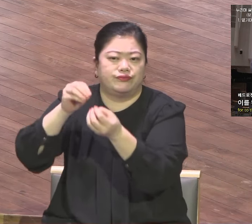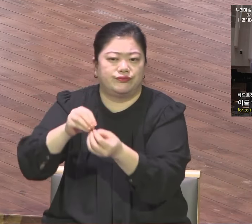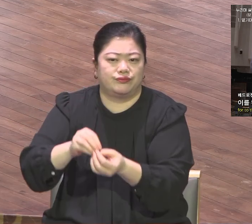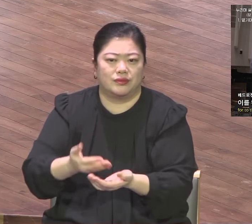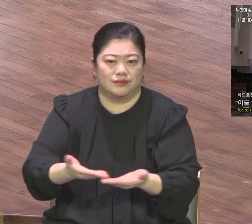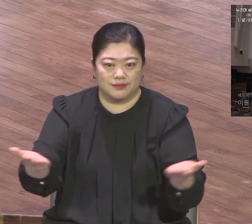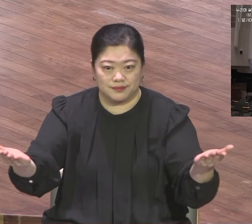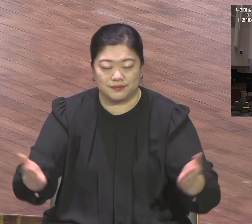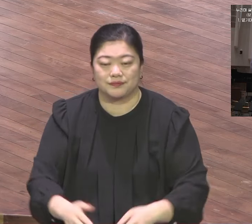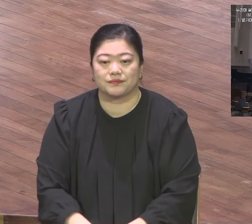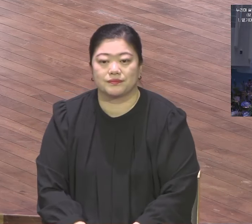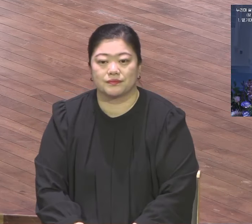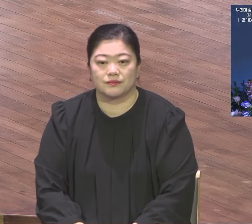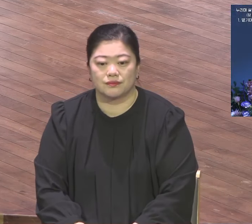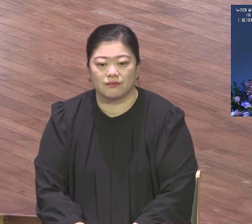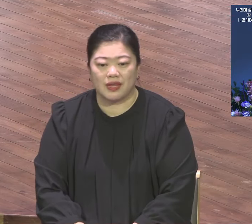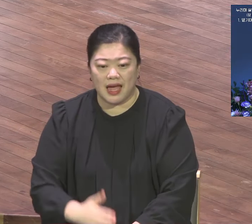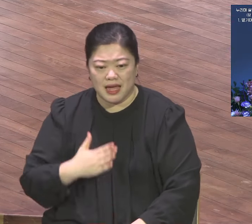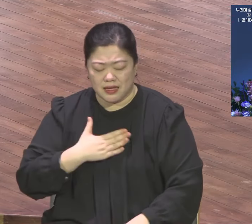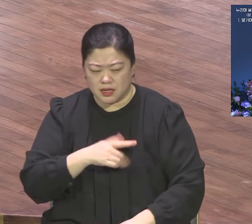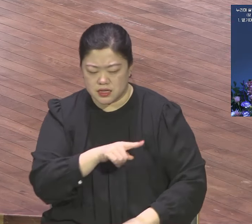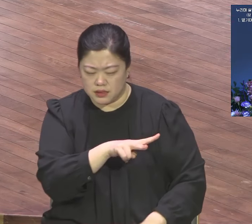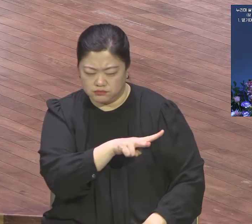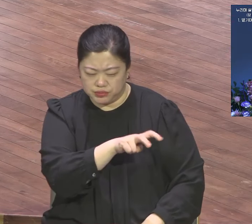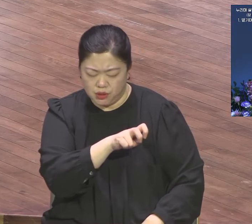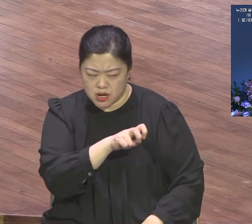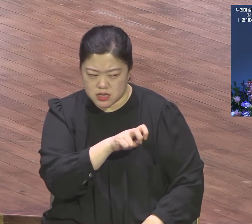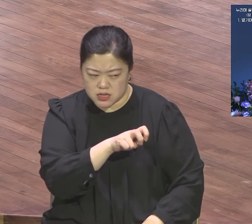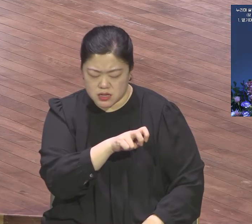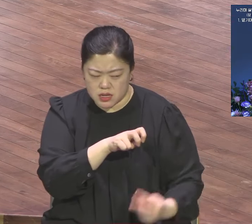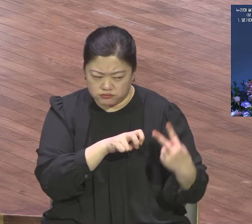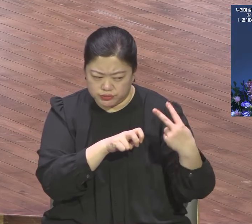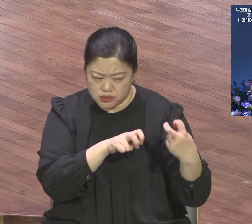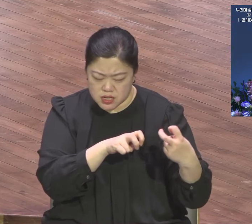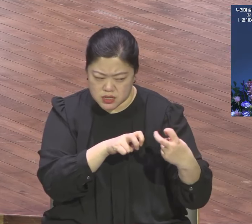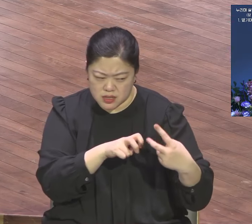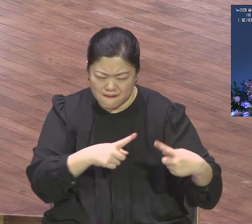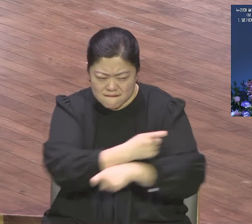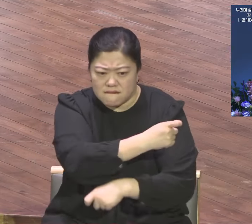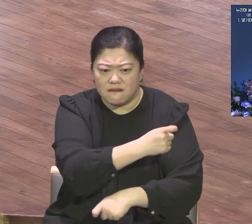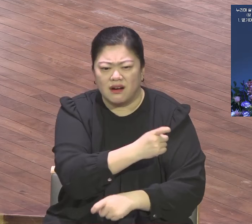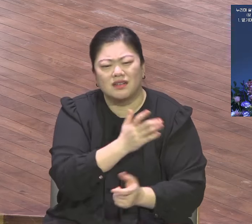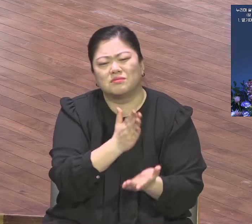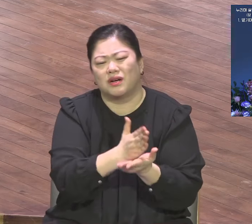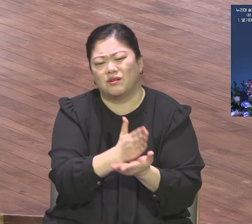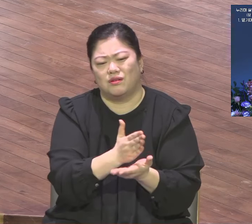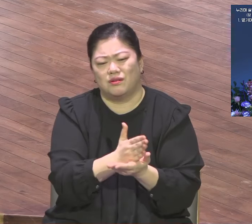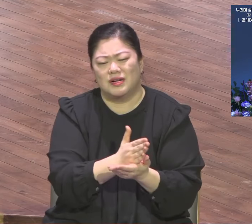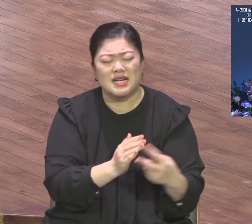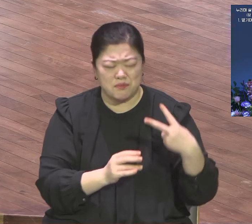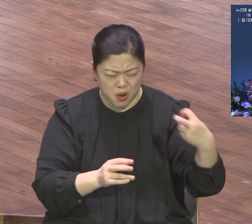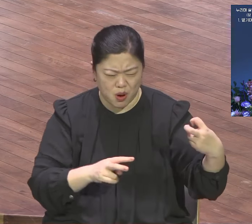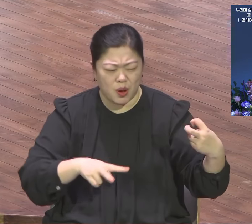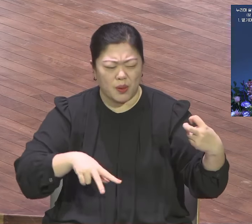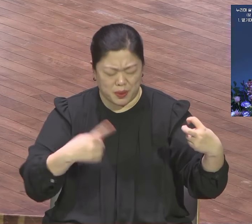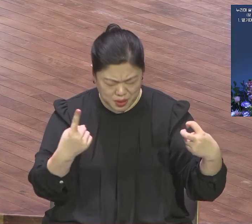하심이라. 악을 악으로 갚으면 그게 무슨 구약의 율법이지. 응? 악을 선으로 갚고